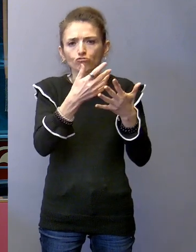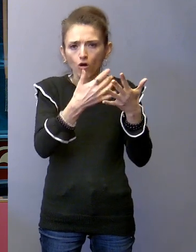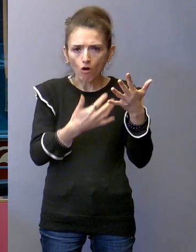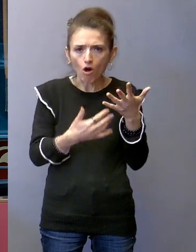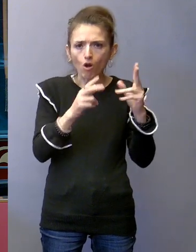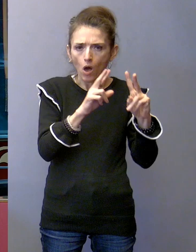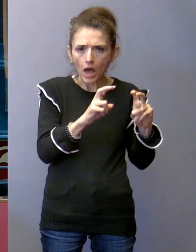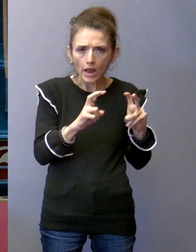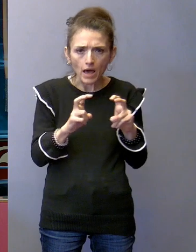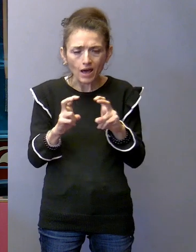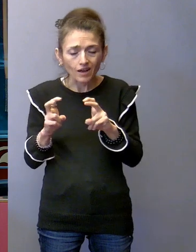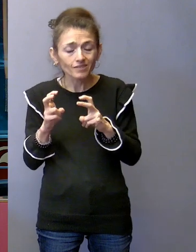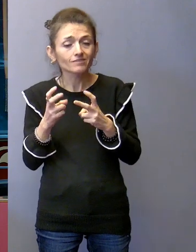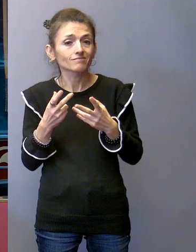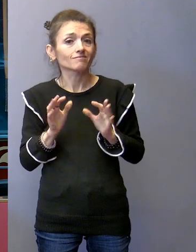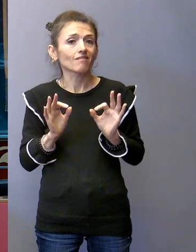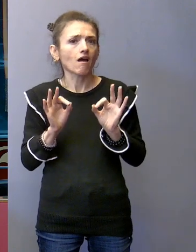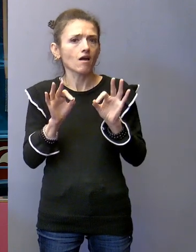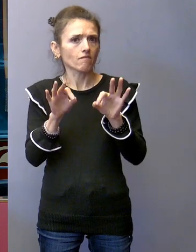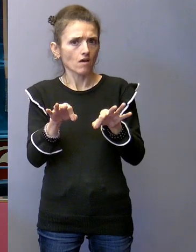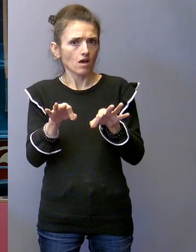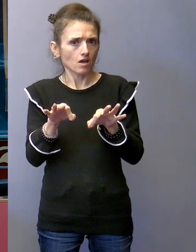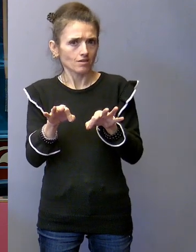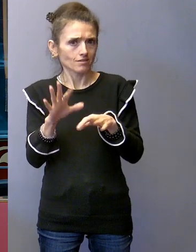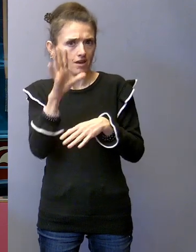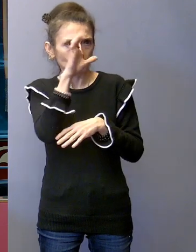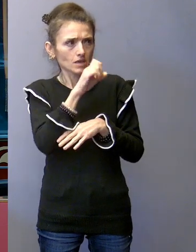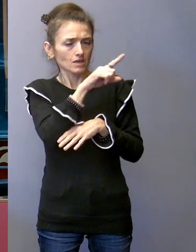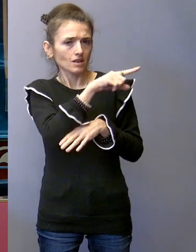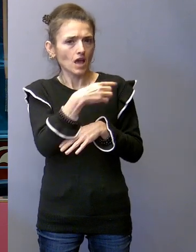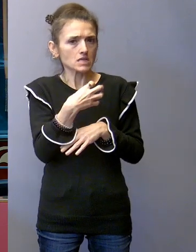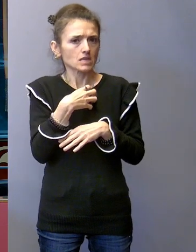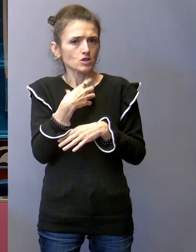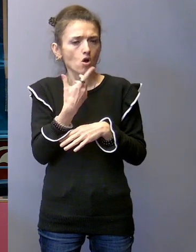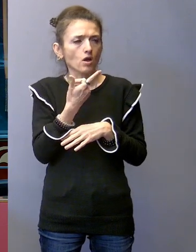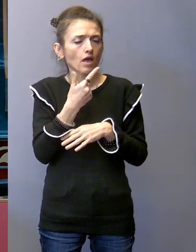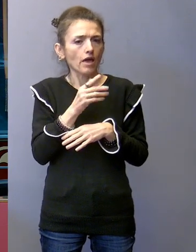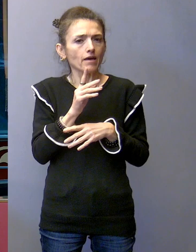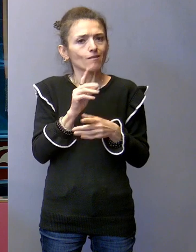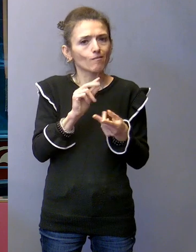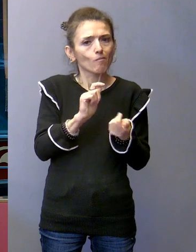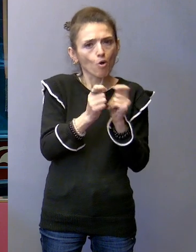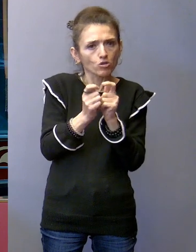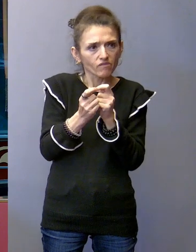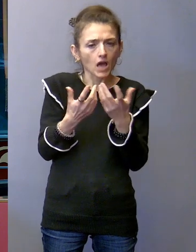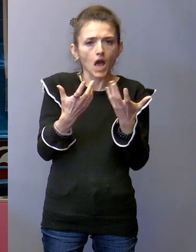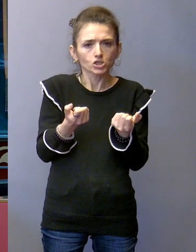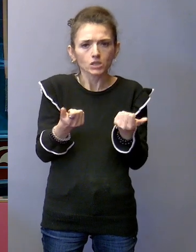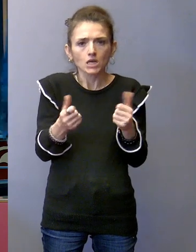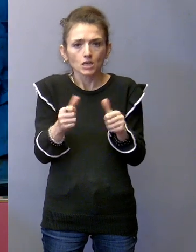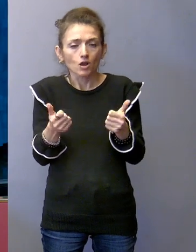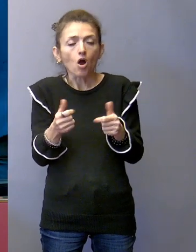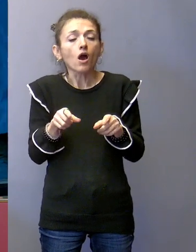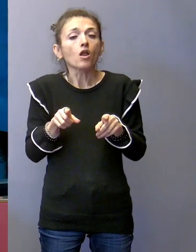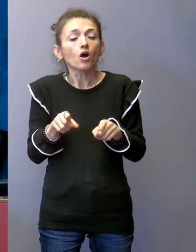circa le modifiche richieste dall'assessore Allora partiamo con l'ordine del giorno numero 1 Allora